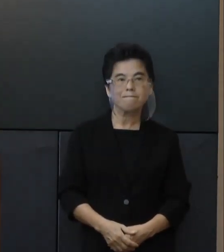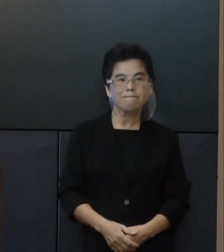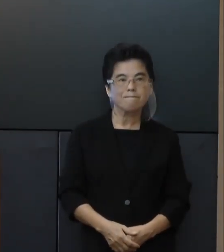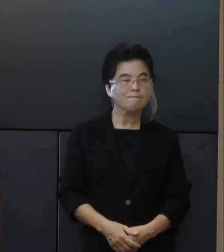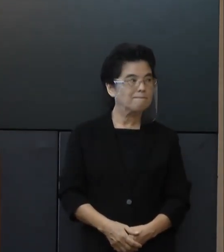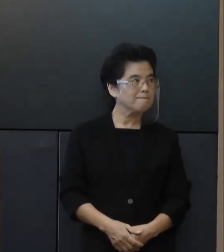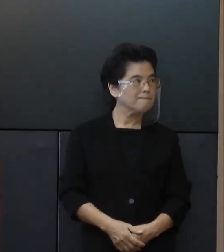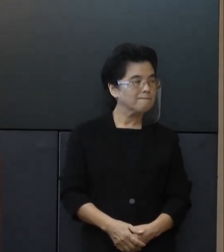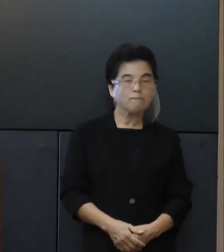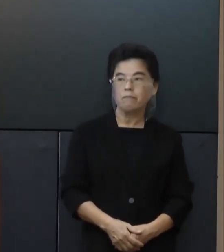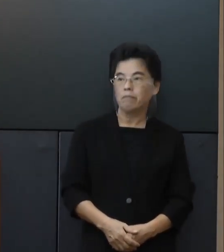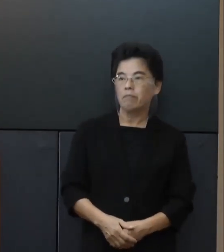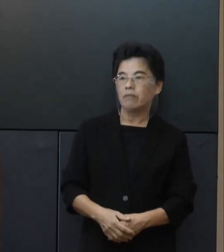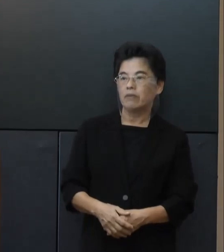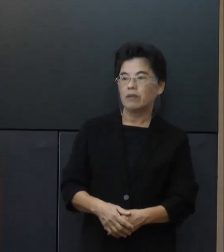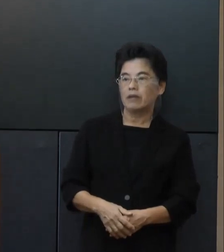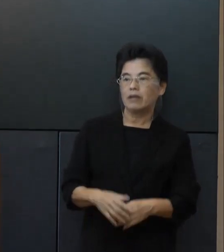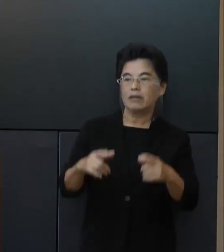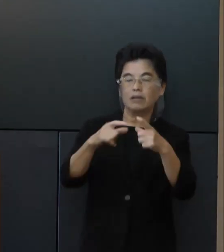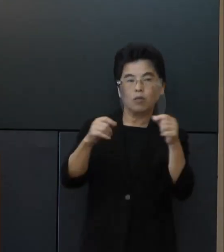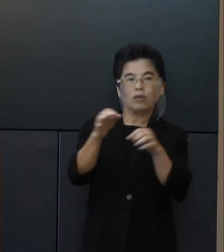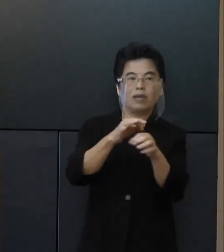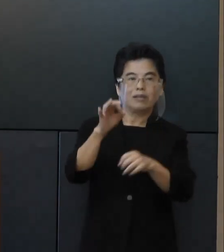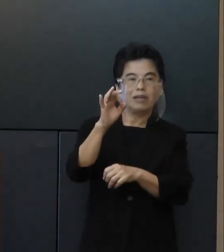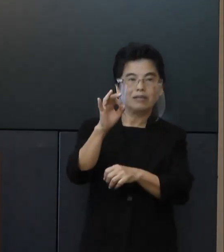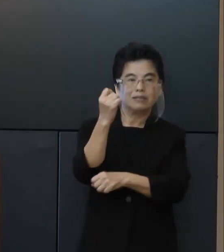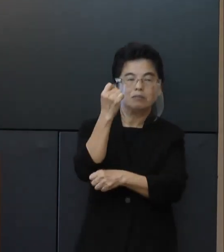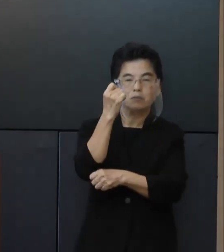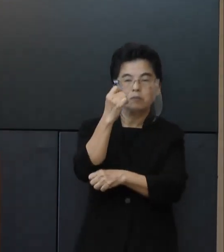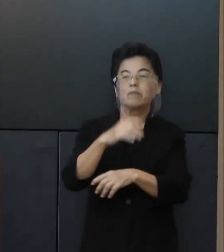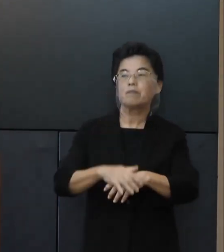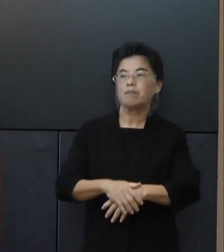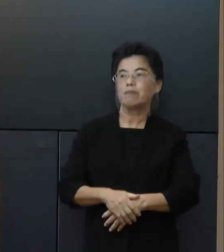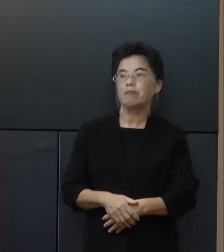い、日経新聞さん。